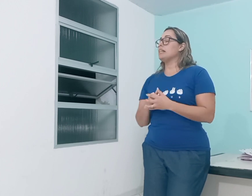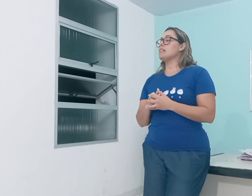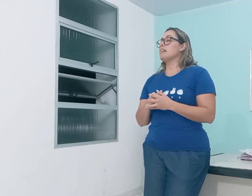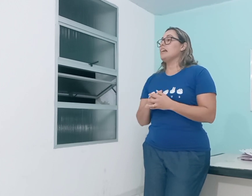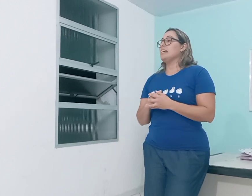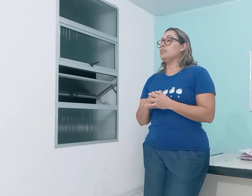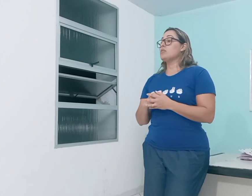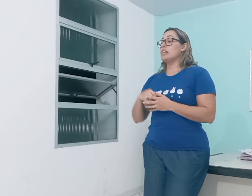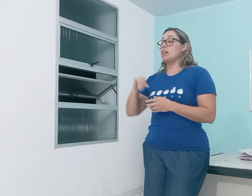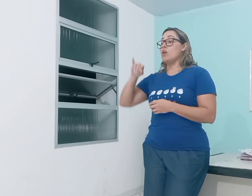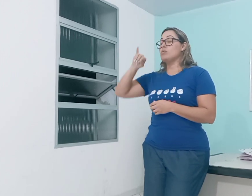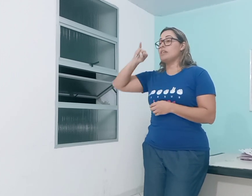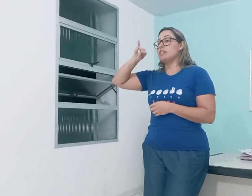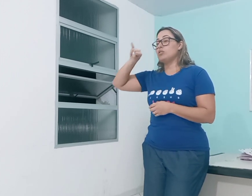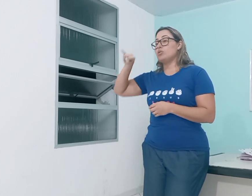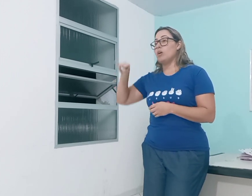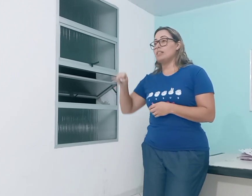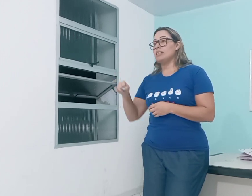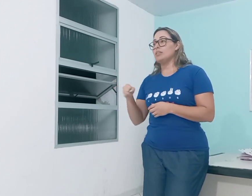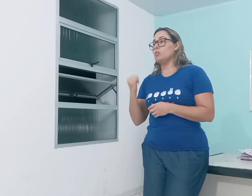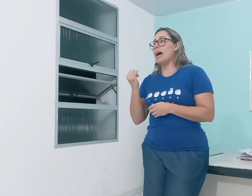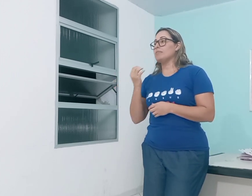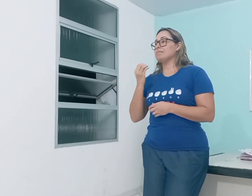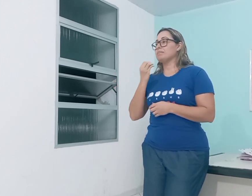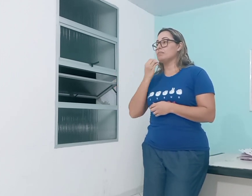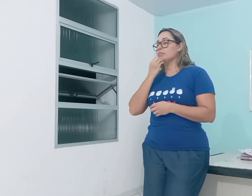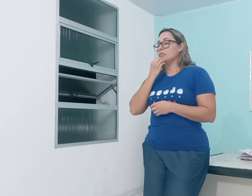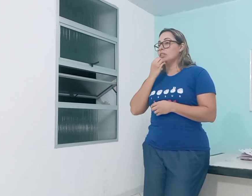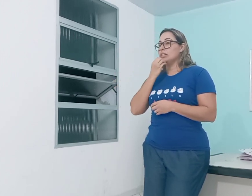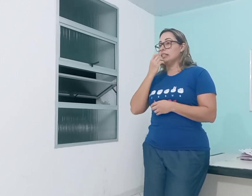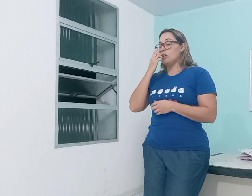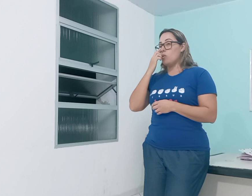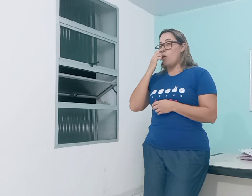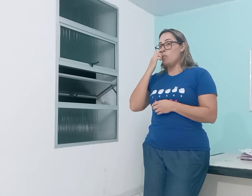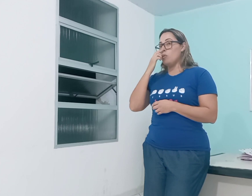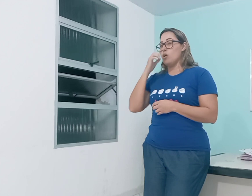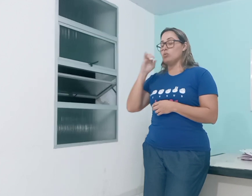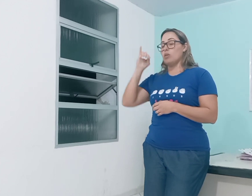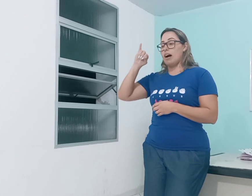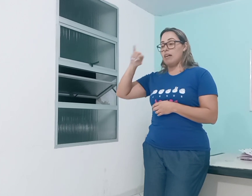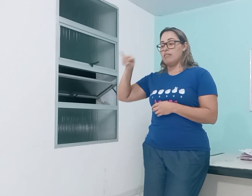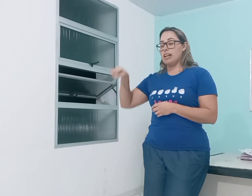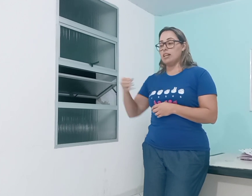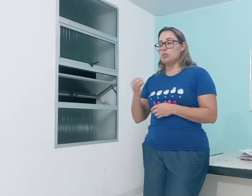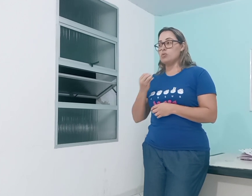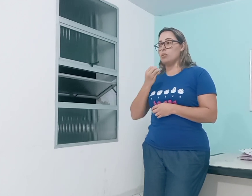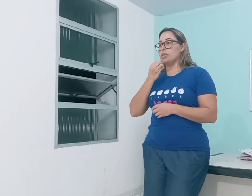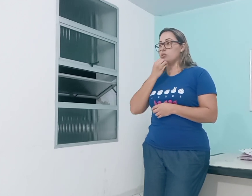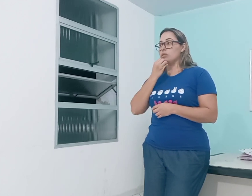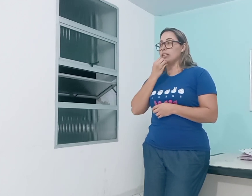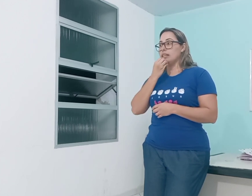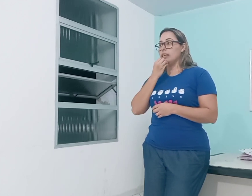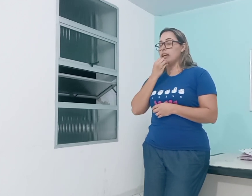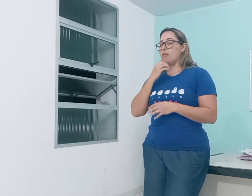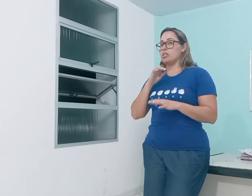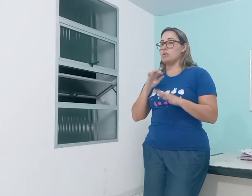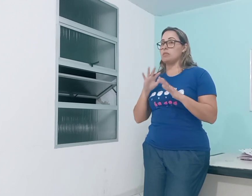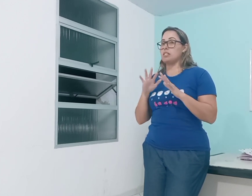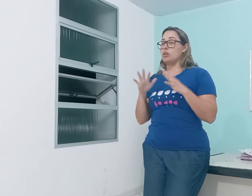Libras. Então, ou seja, eu usei esse J aqui no A. Então, como eu estou falando sobre isso daqui, aí vocês, se eu não